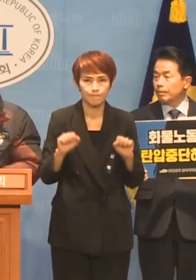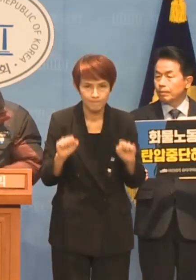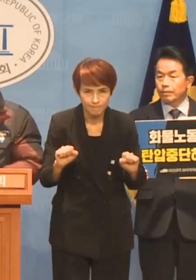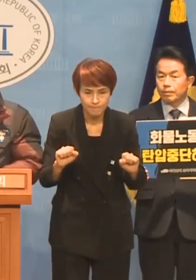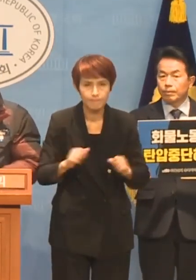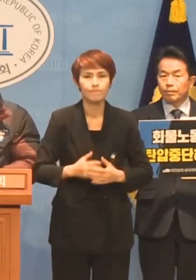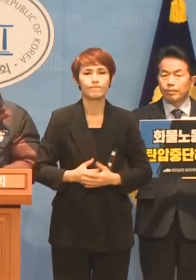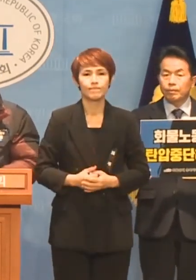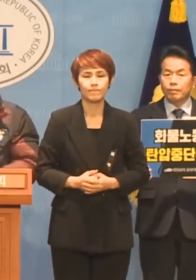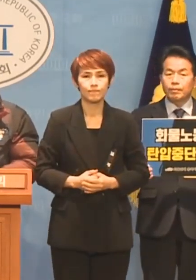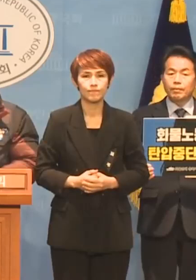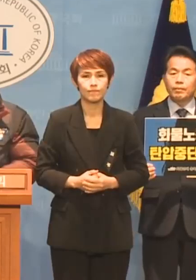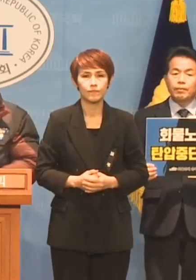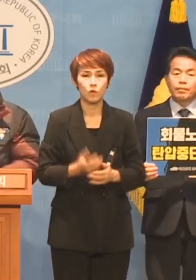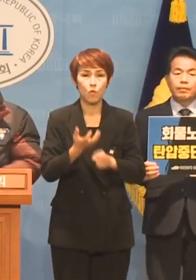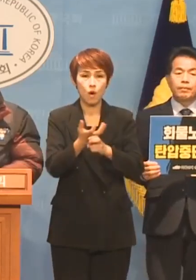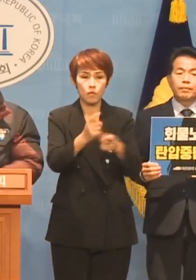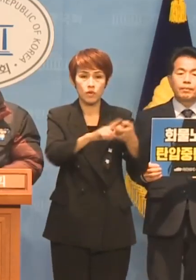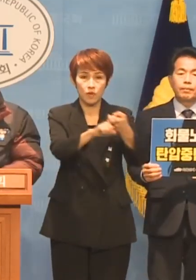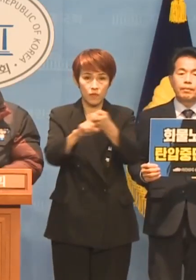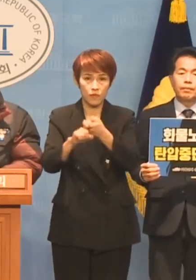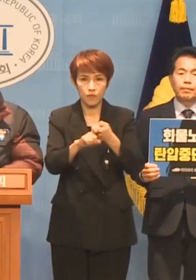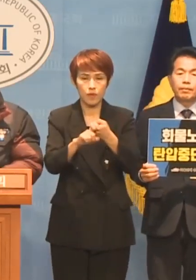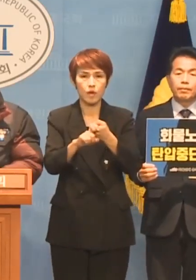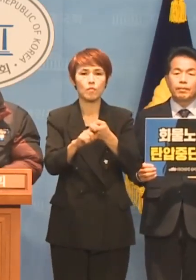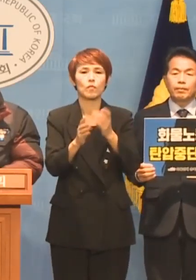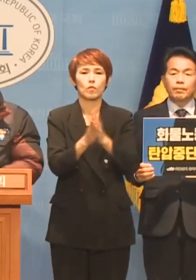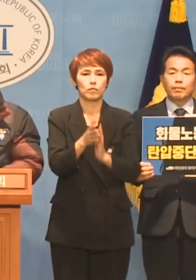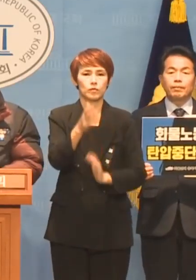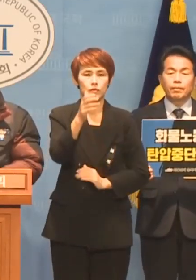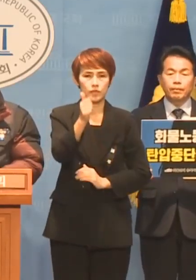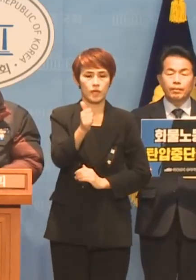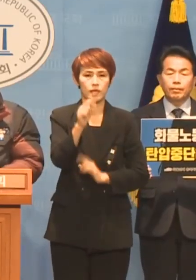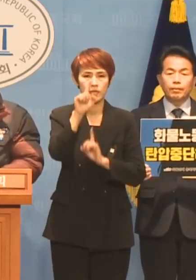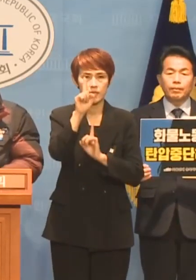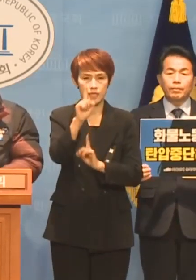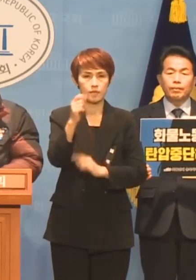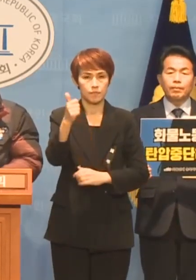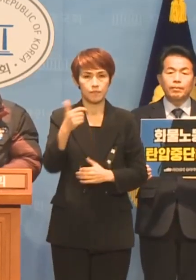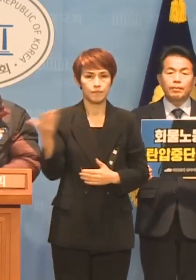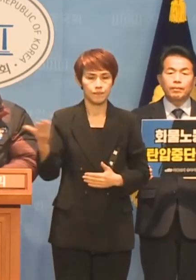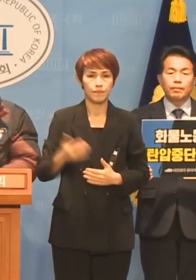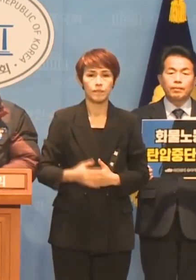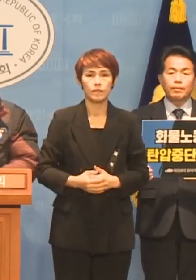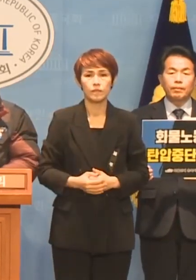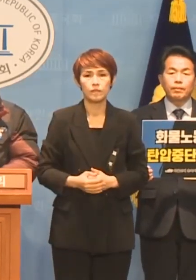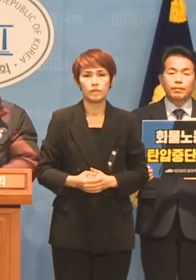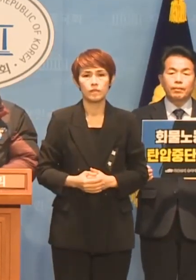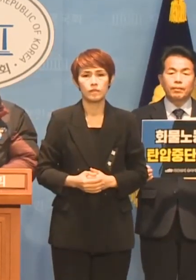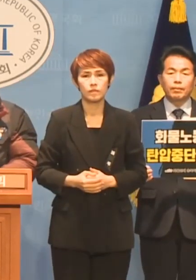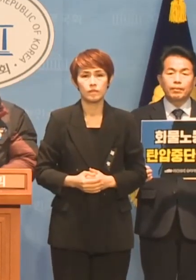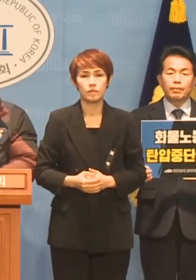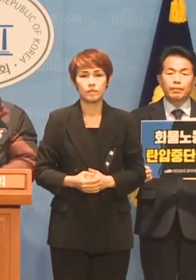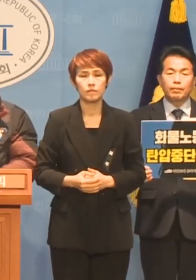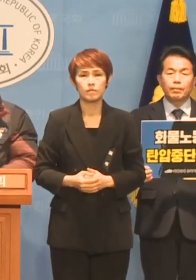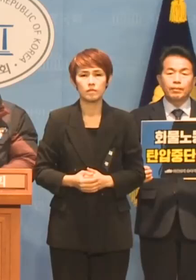안녕하십니까. 저는 화물연대 충북지역 본부장 이순홍입니다. 먼저